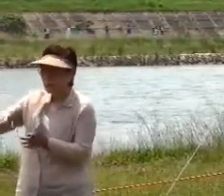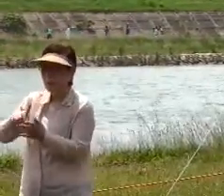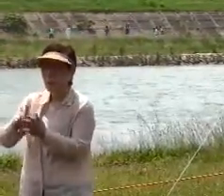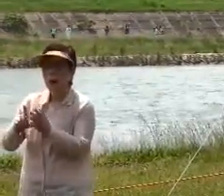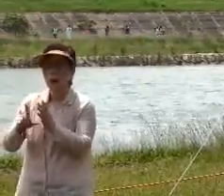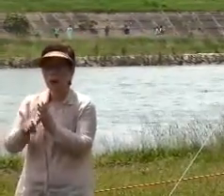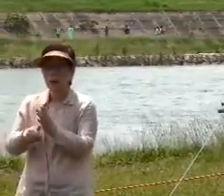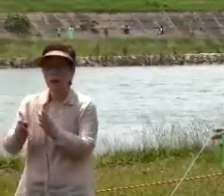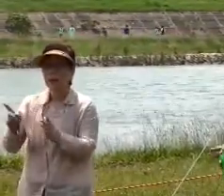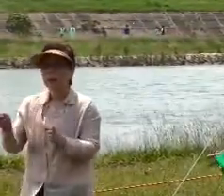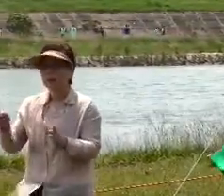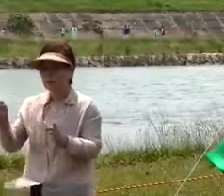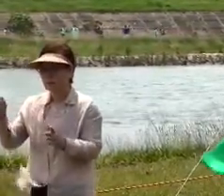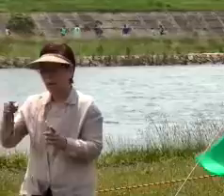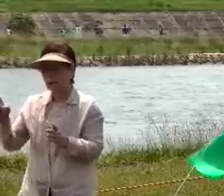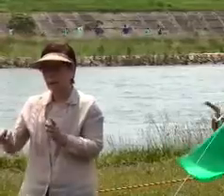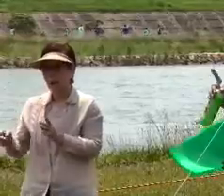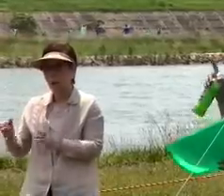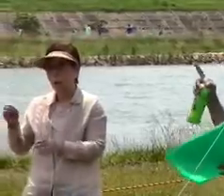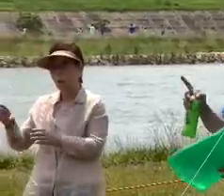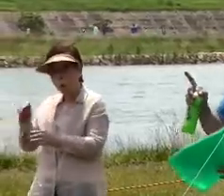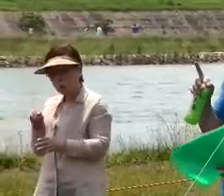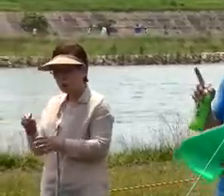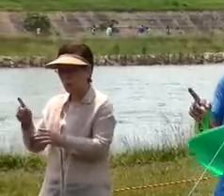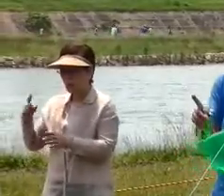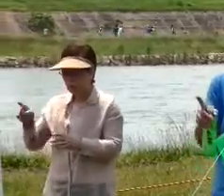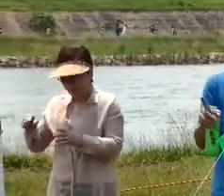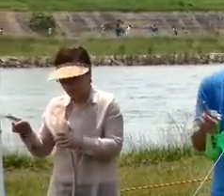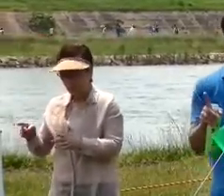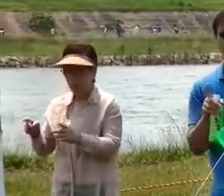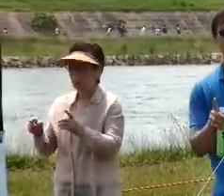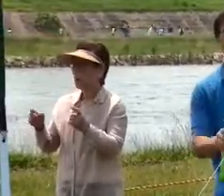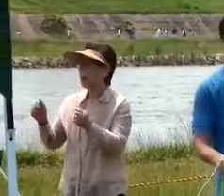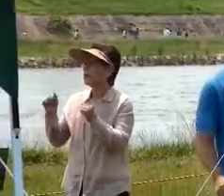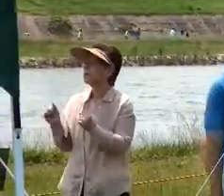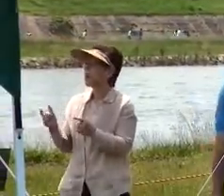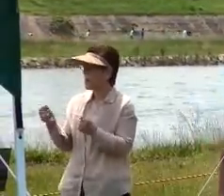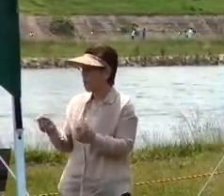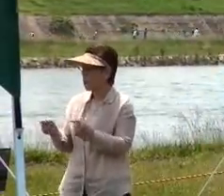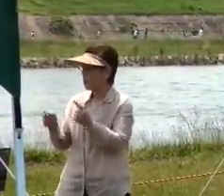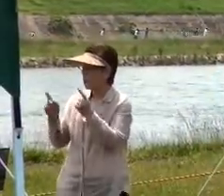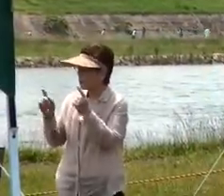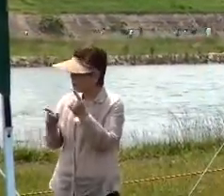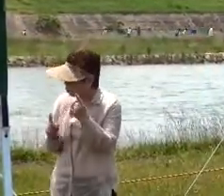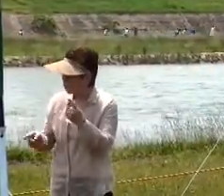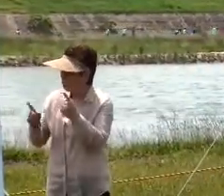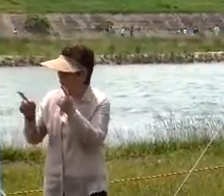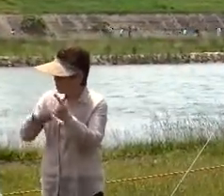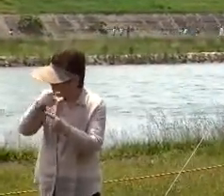億いようと何千億いようと一人は一人大切な存在。